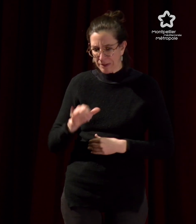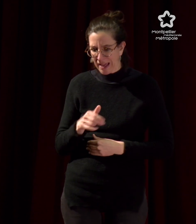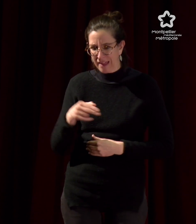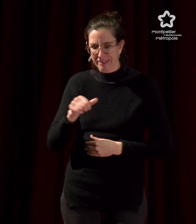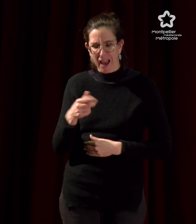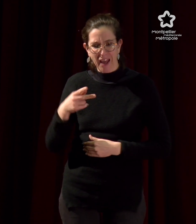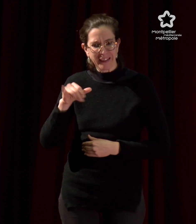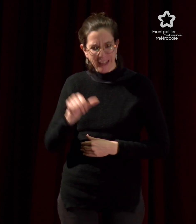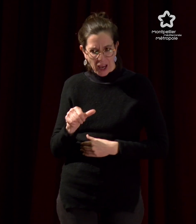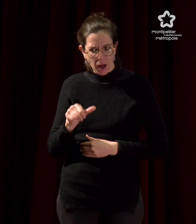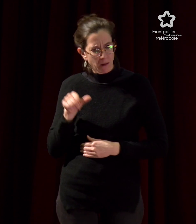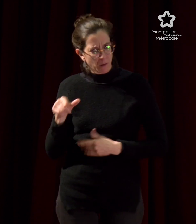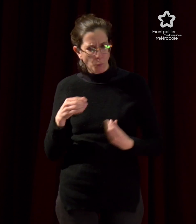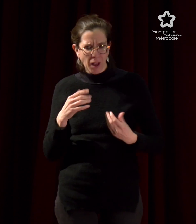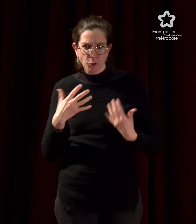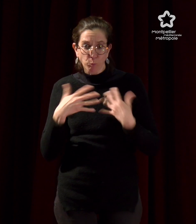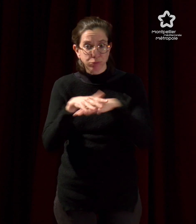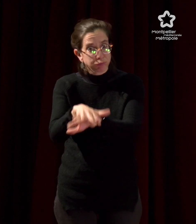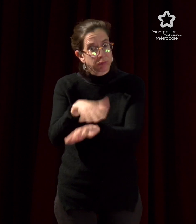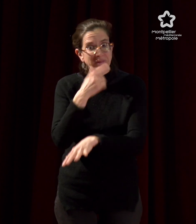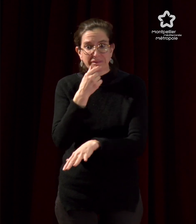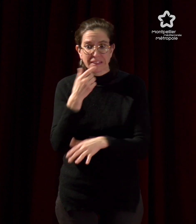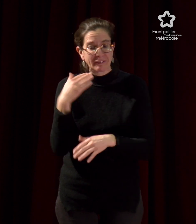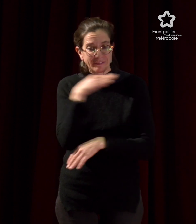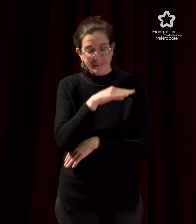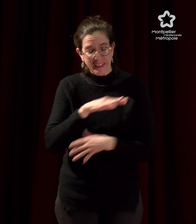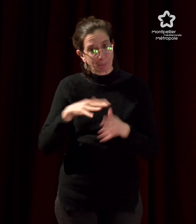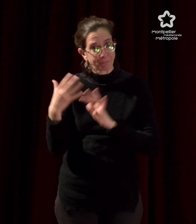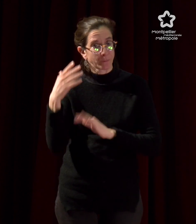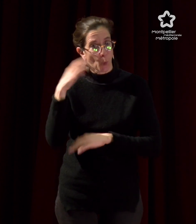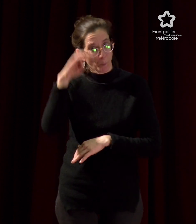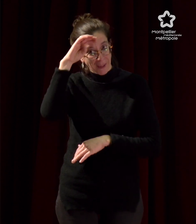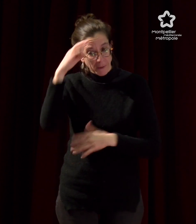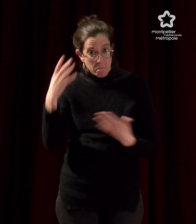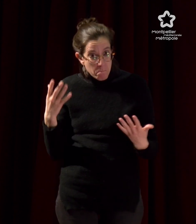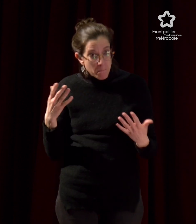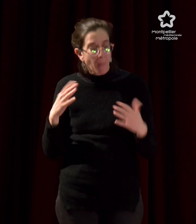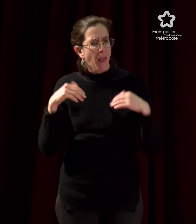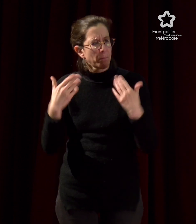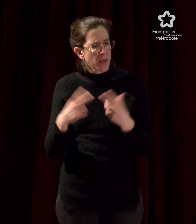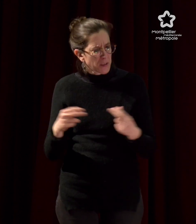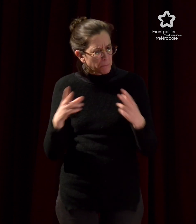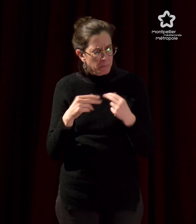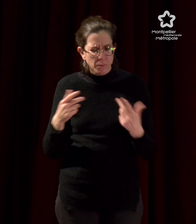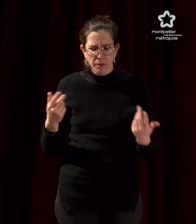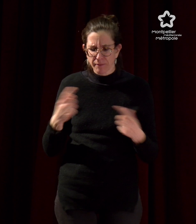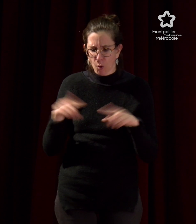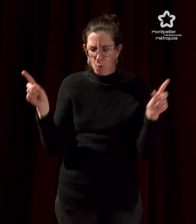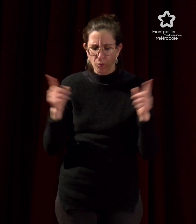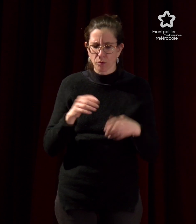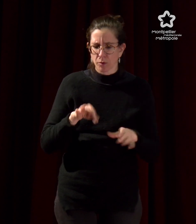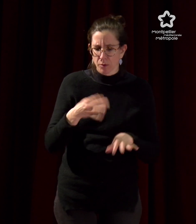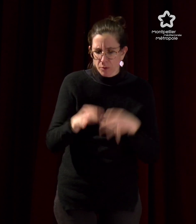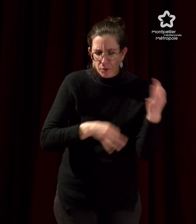Et puis après, vous avez fait un parallèle avec les pygmées pour expliquer un peu comment ça peut se passer des interactions entre chasseurs-cueilleurs, éleveurs,